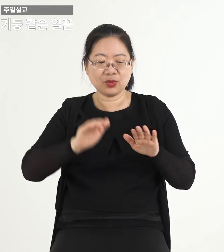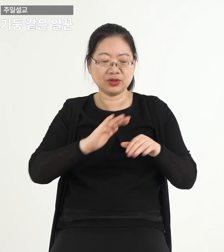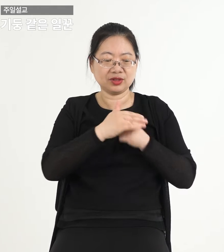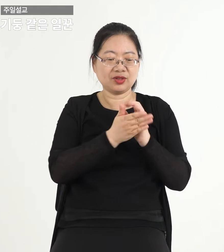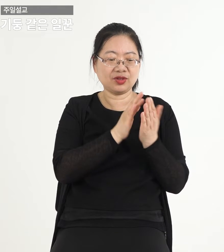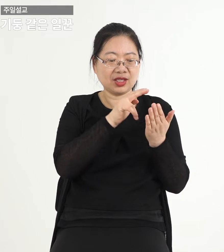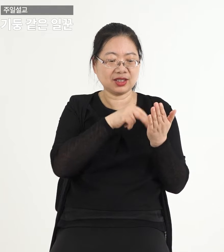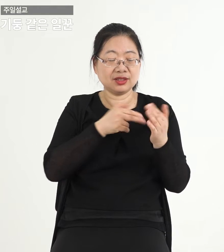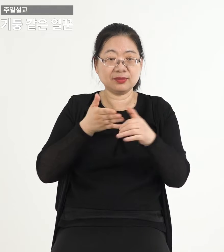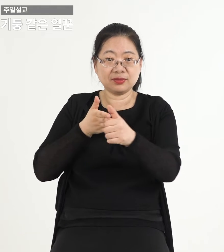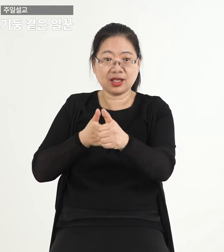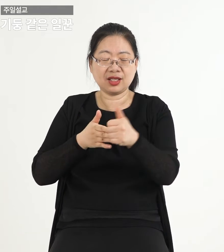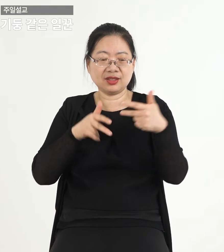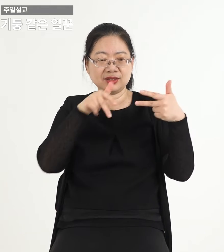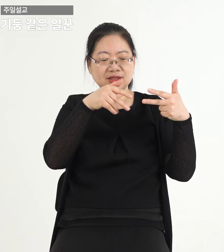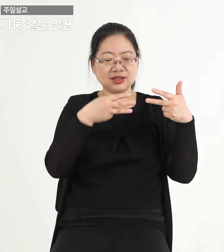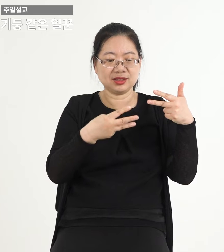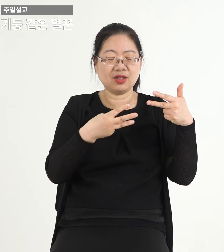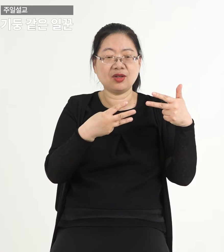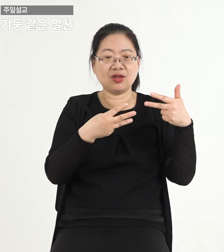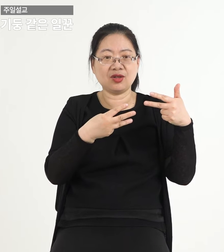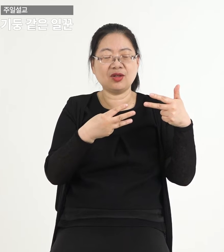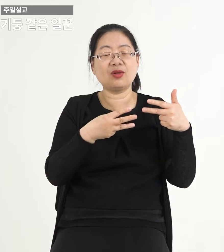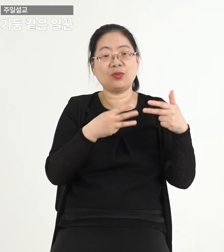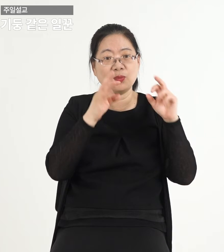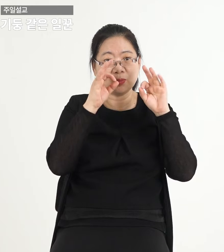한번 보십시다. 이렇게 돼 있어요.